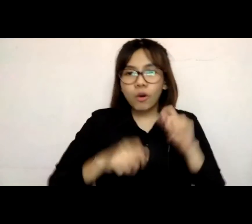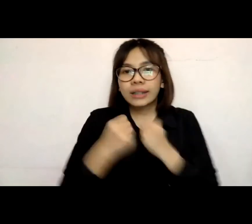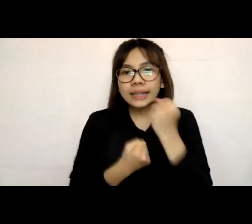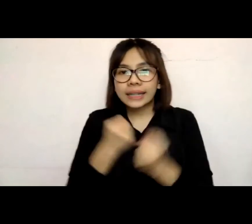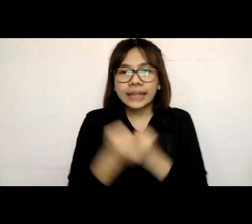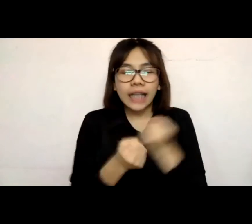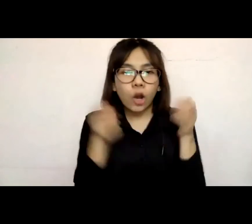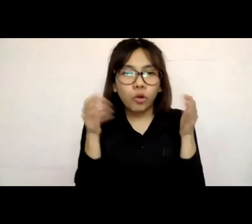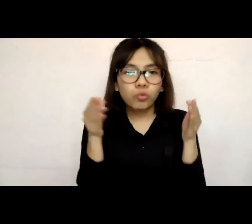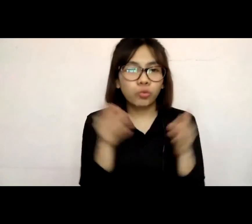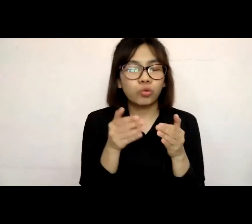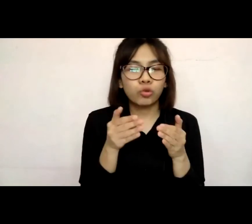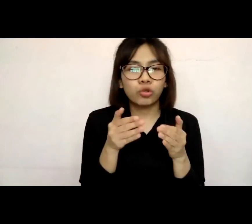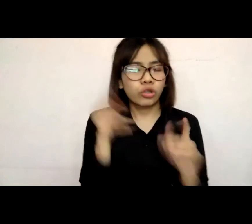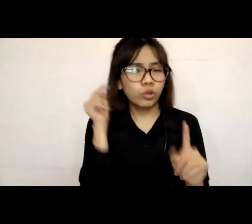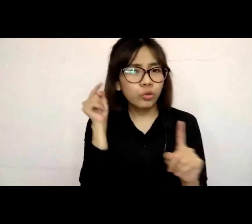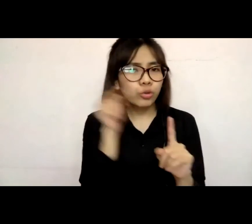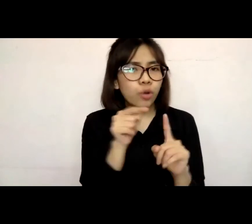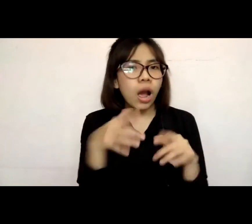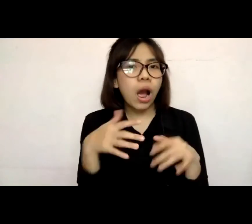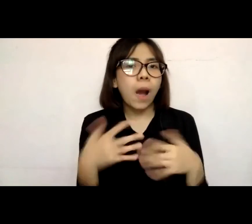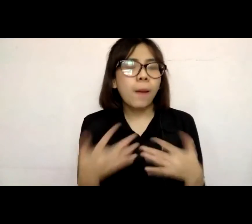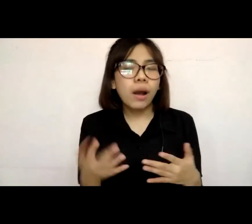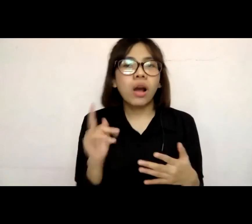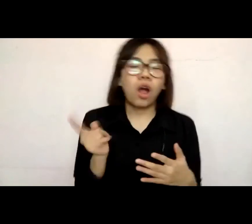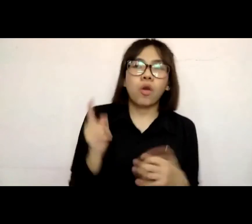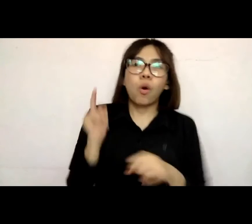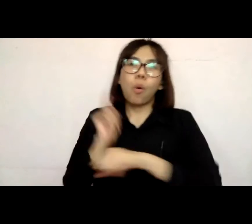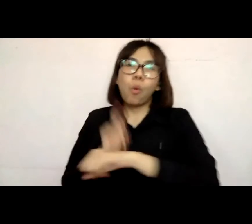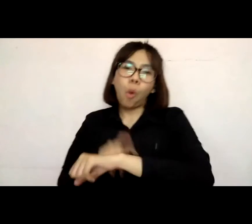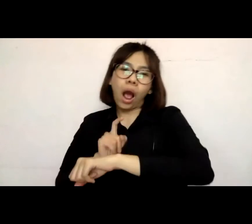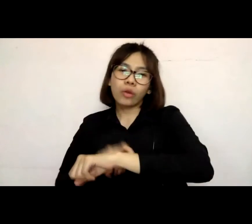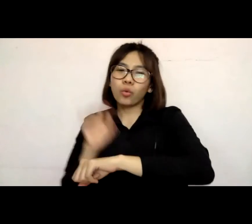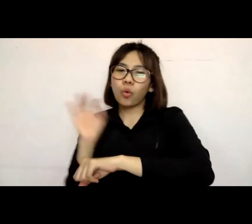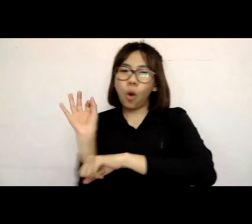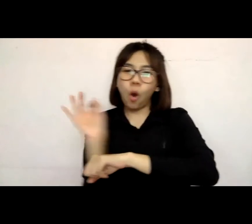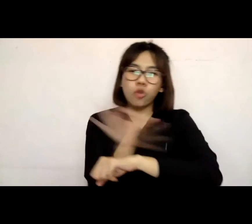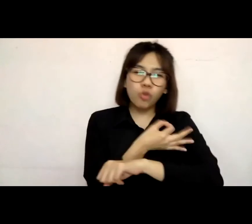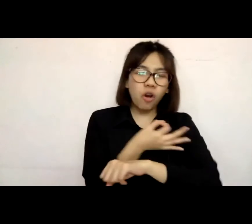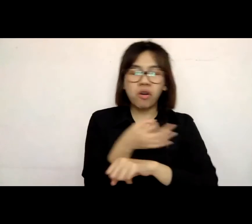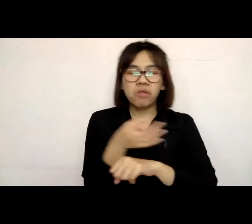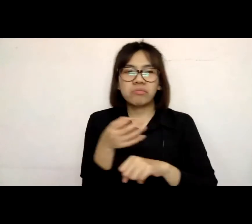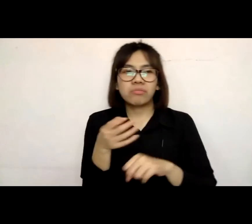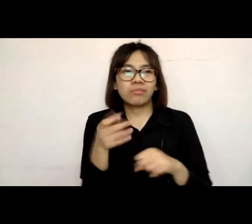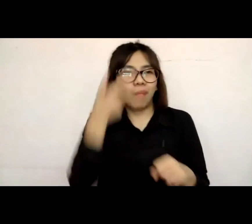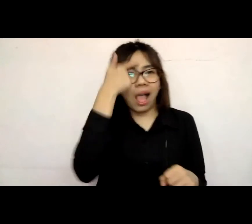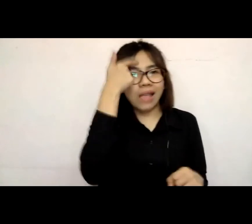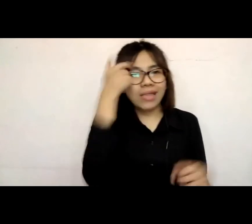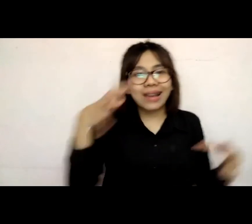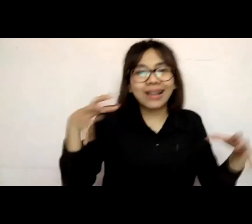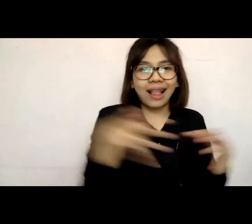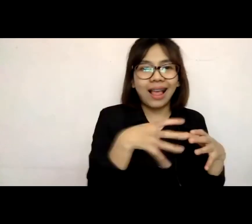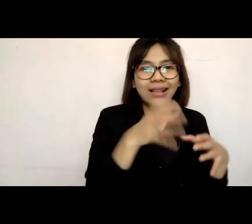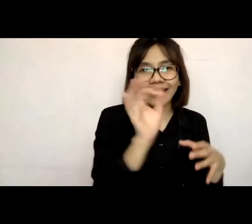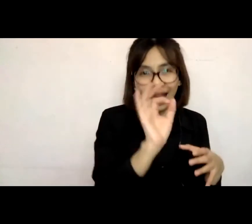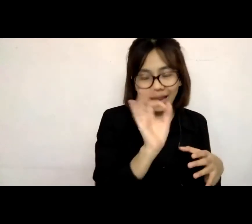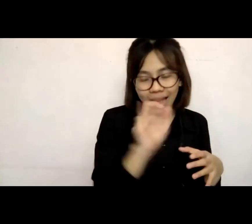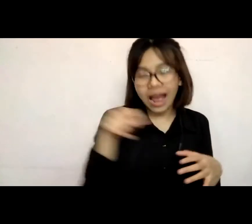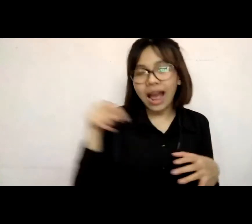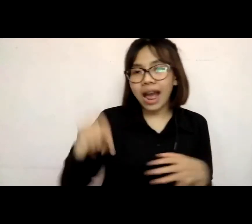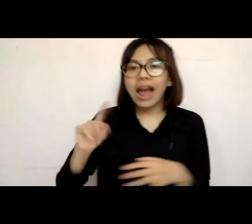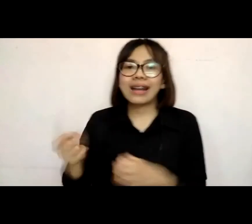menyampaikan atau membuat program pembangunan, baik itu jangka pendek, jangka menengah